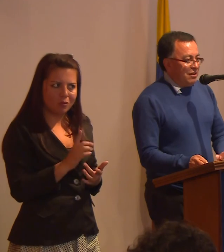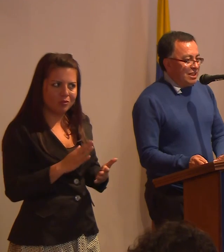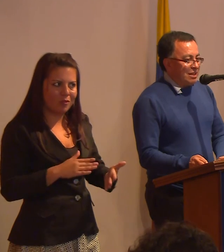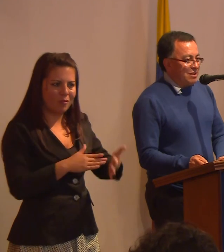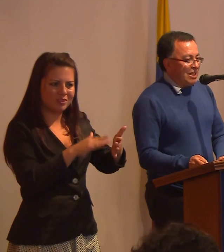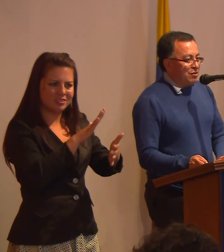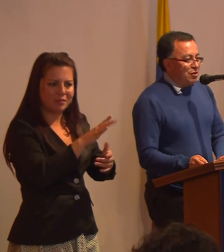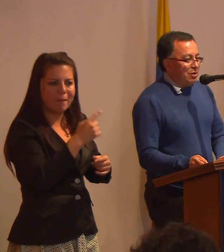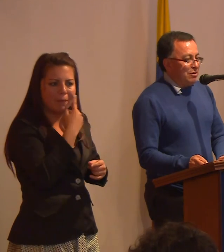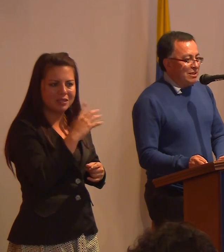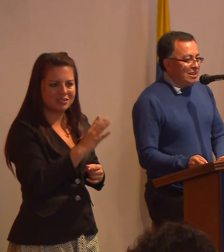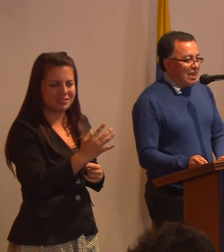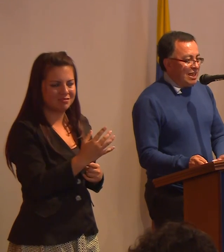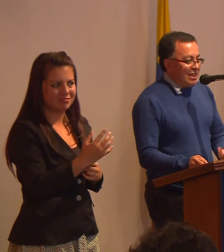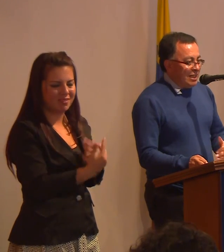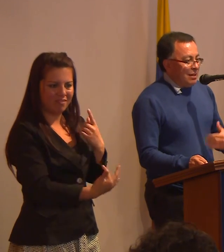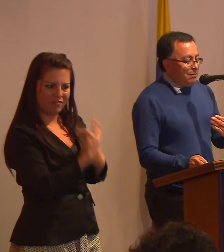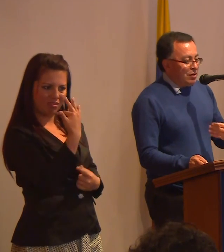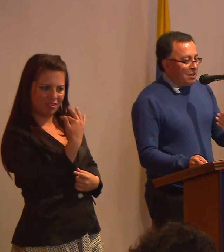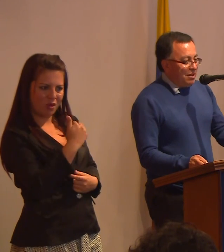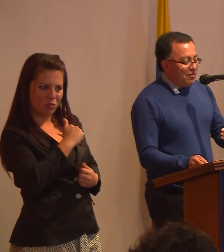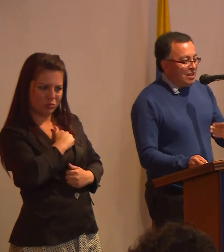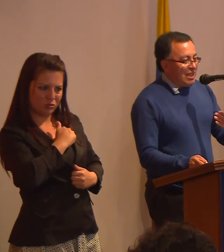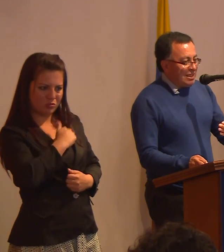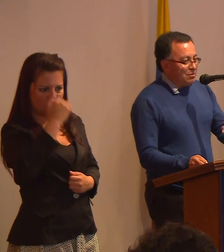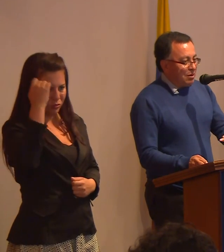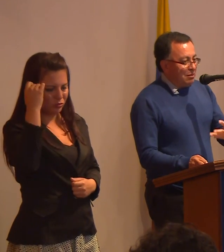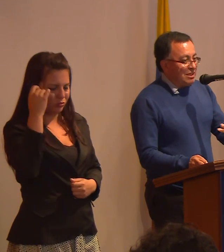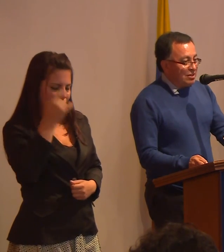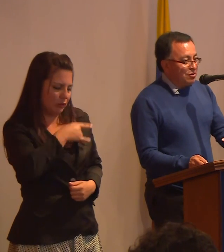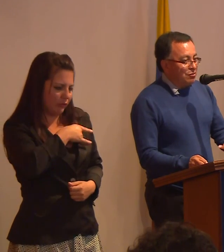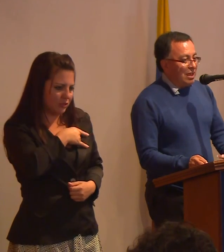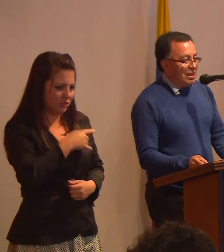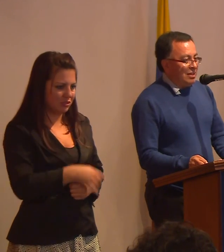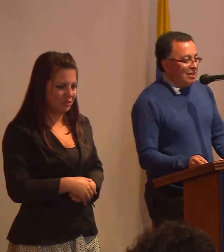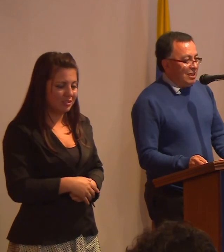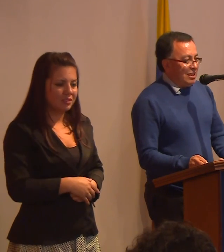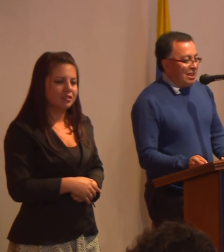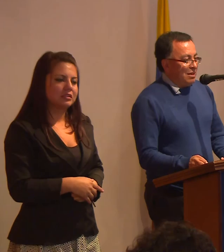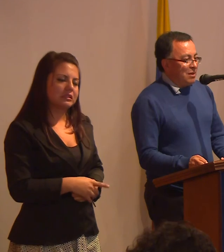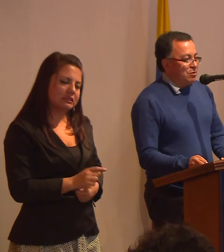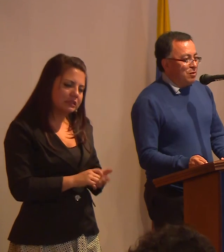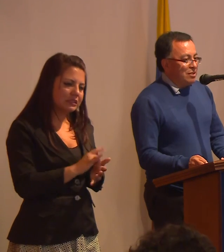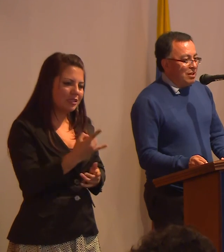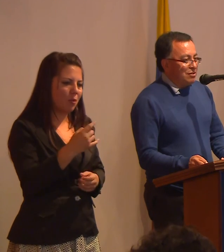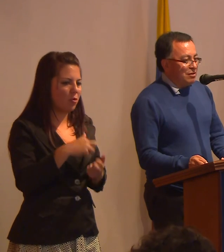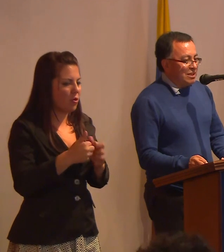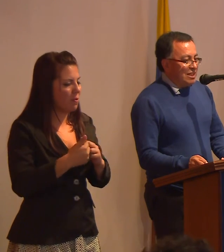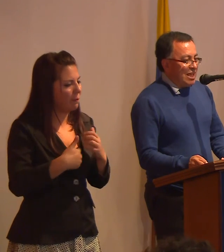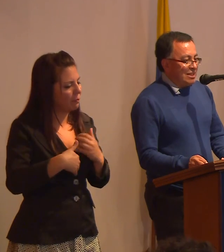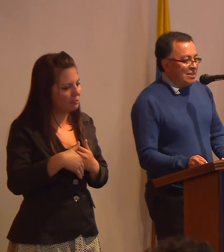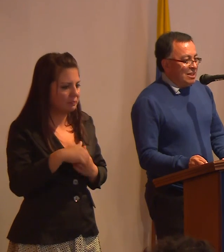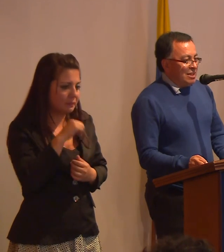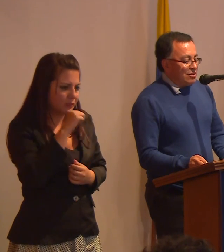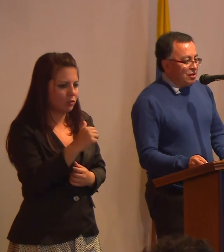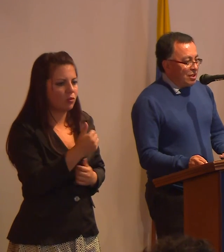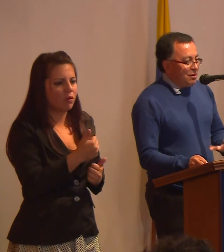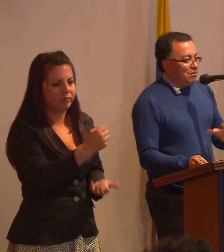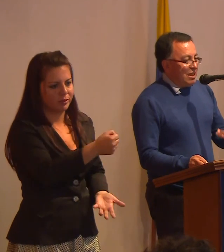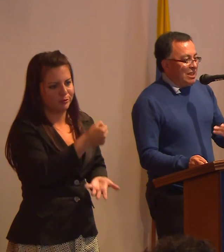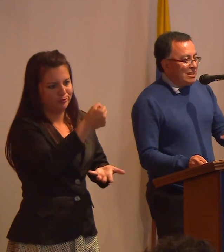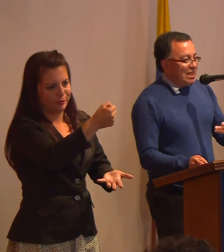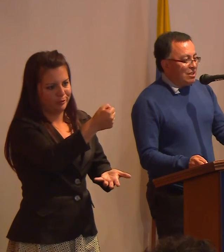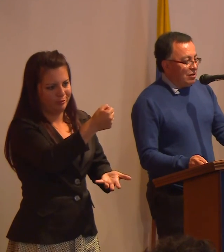violación abierta pues de la autonomía universitaria, pero también frente a este problema más estructural del presupuesto de las universidades. Entonces yo